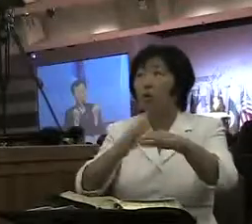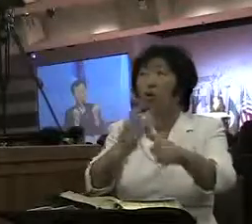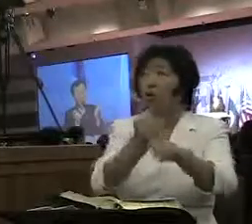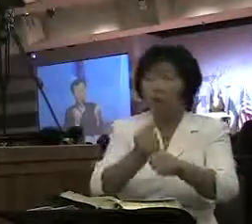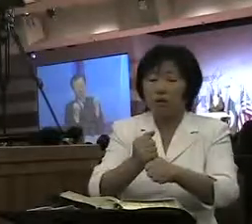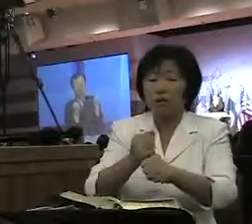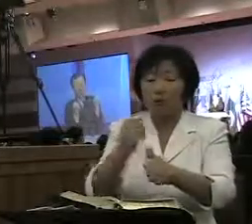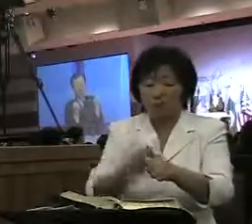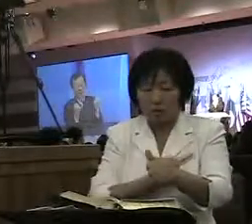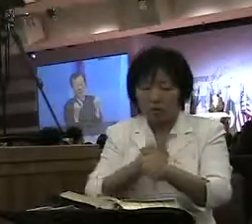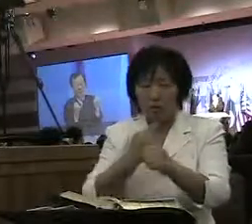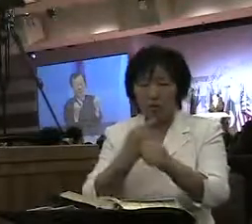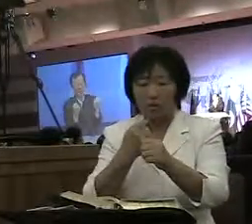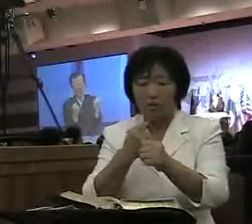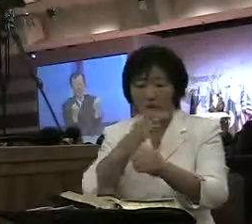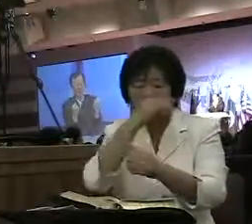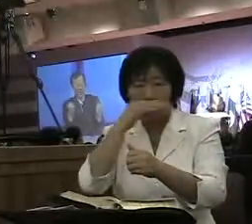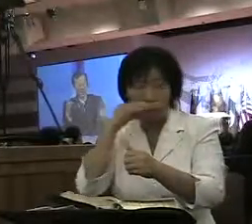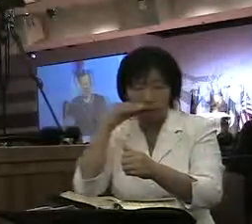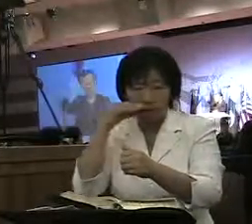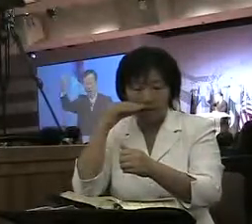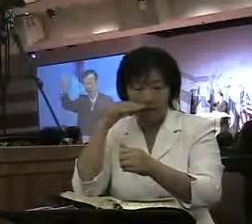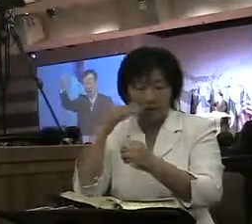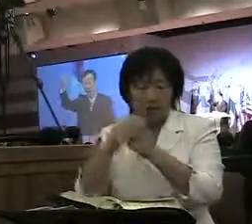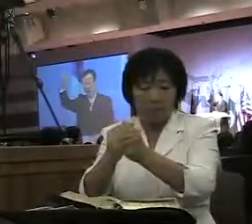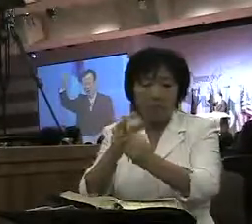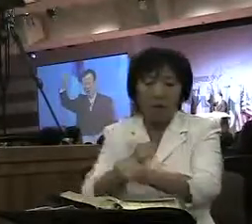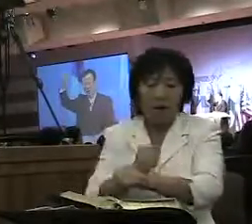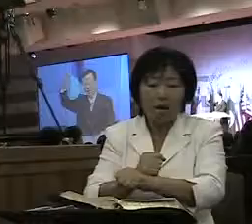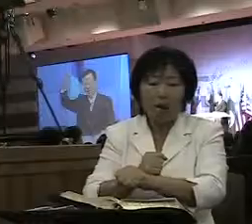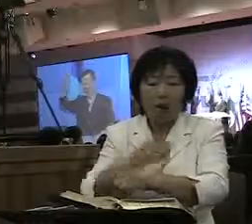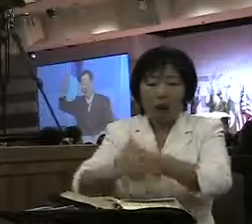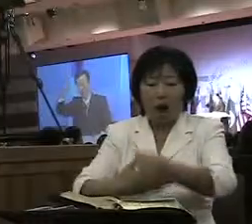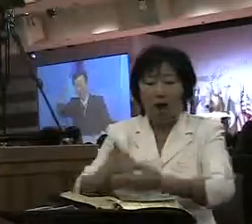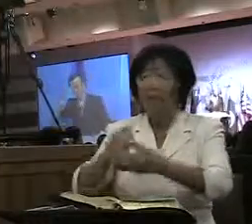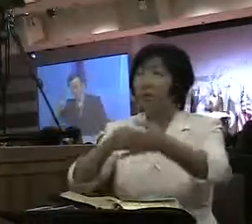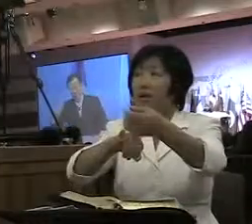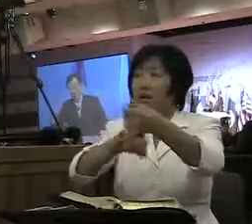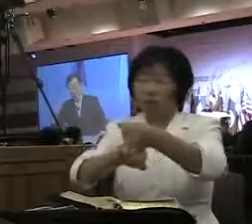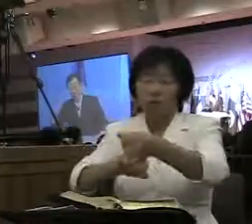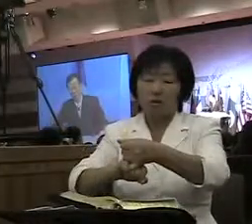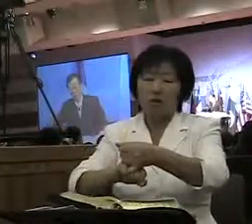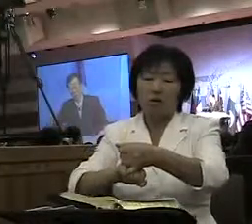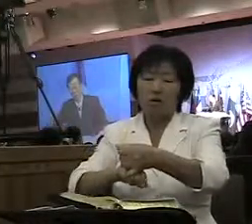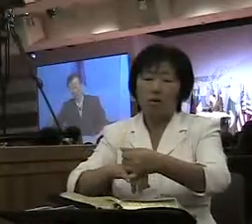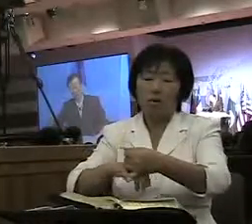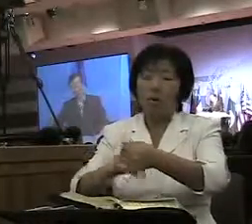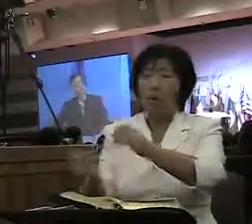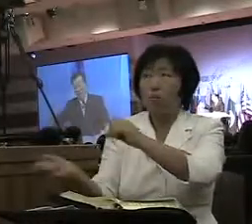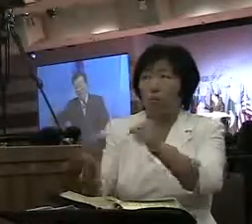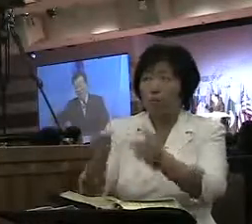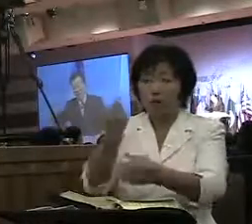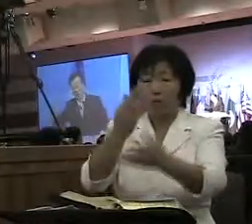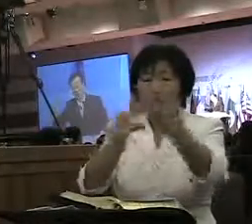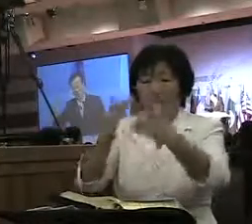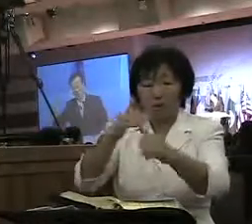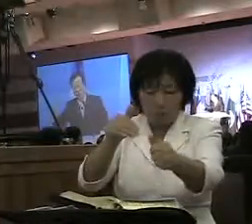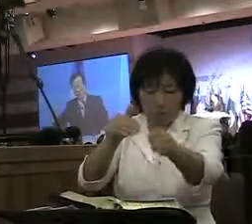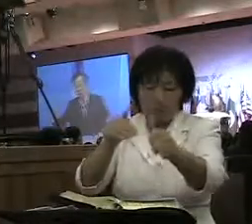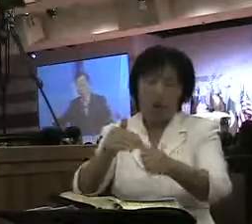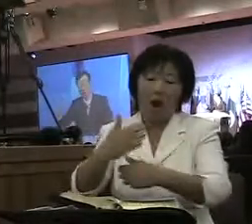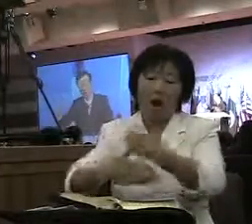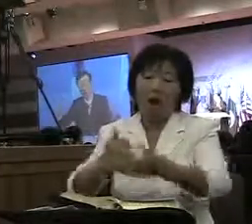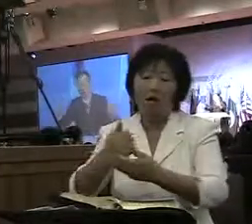스스로 겸비해지겠으니 하나님 약속하신 부흥의 불길을 보내주시고 하나님의 음성을